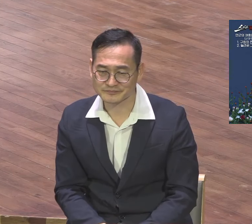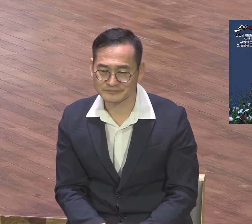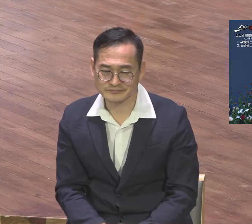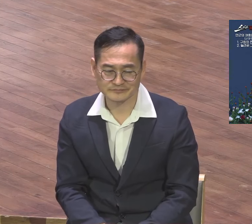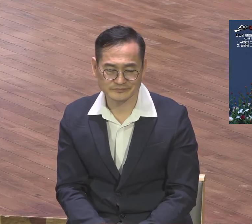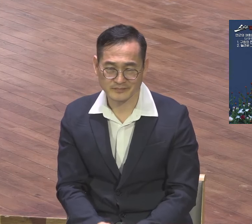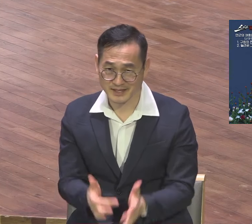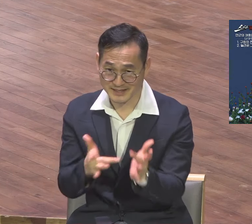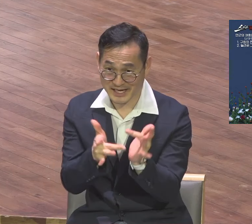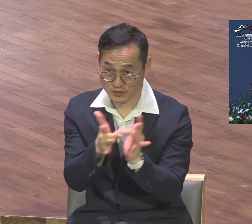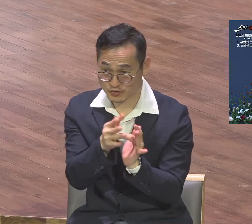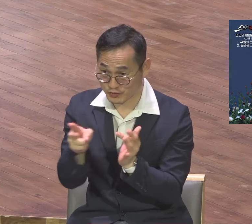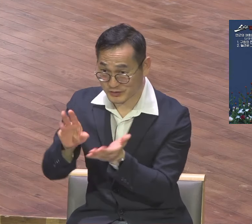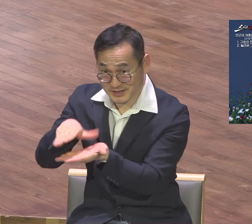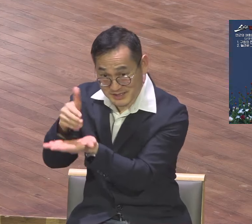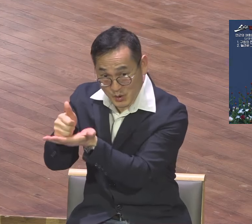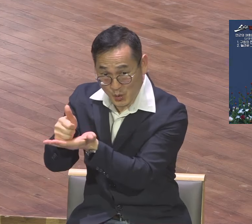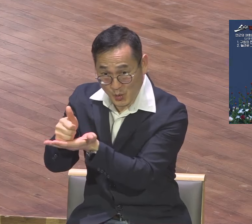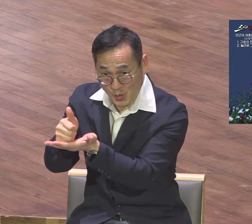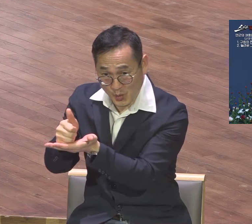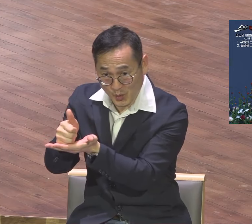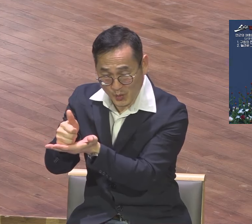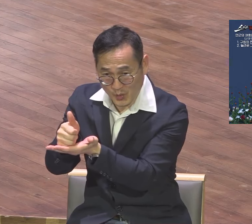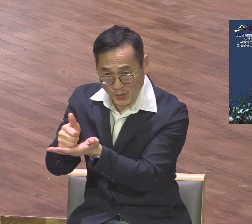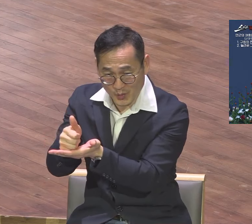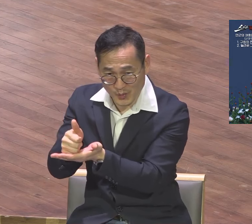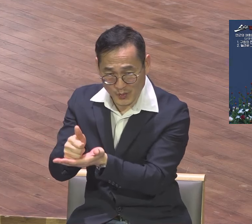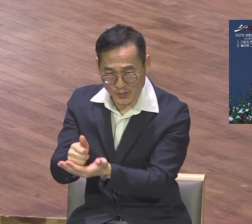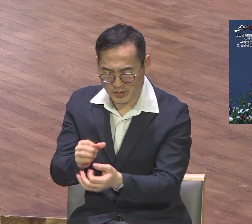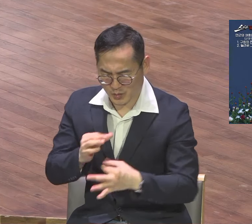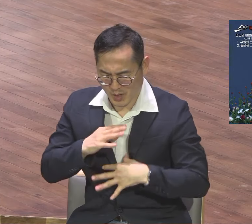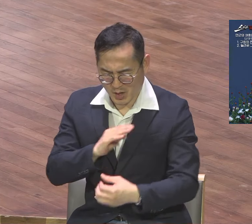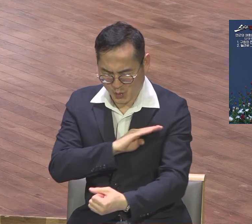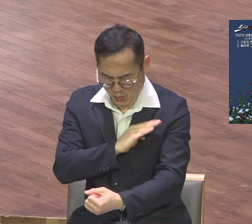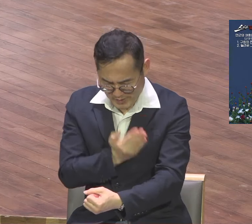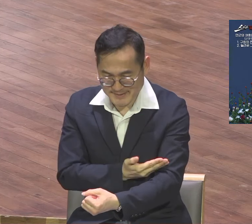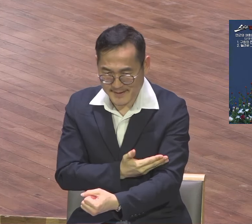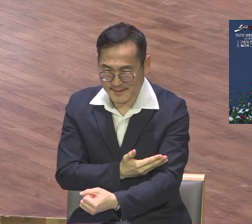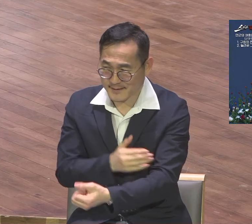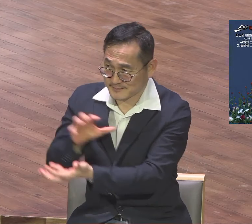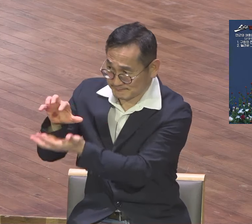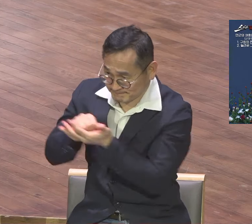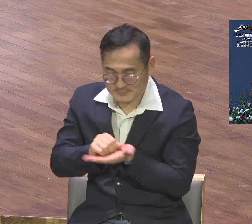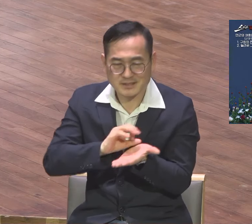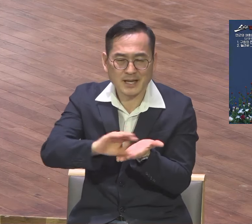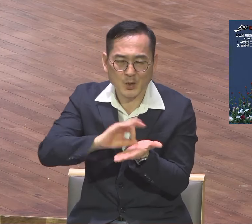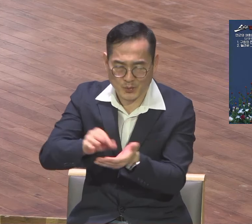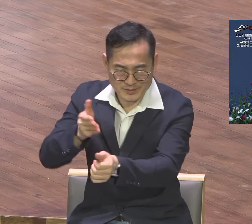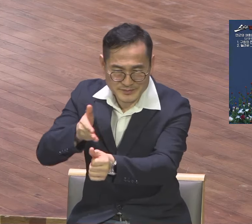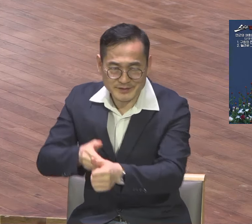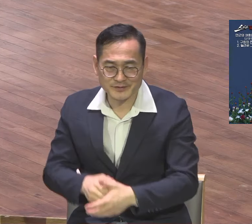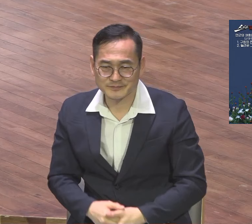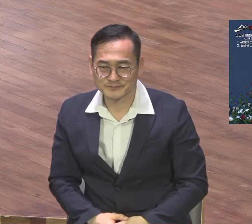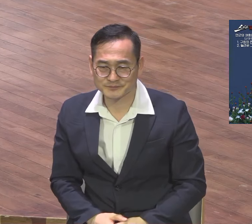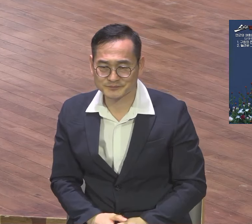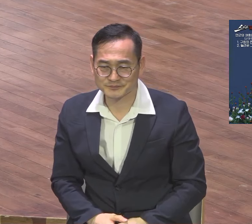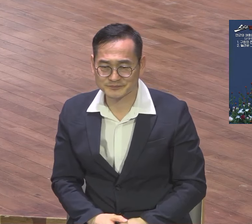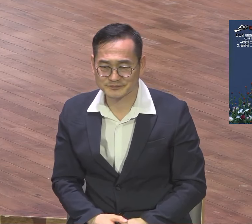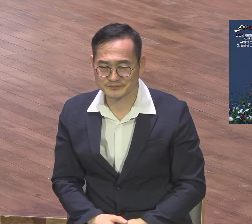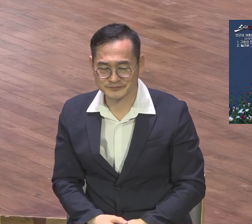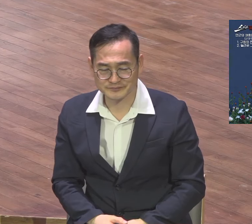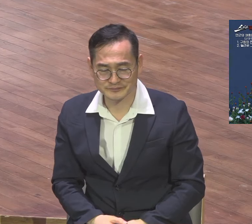예수의 이름에 담겨있는 그 이름의 뜻 놀라운 권세 사용하세요. 이름의 권세 예수 이름으로